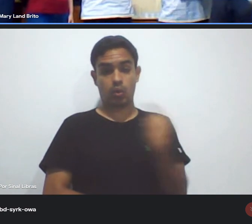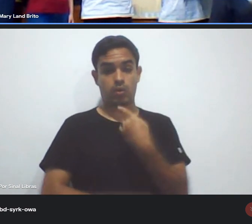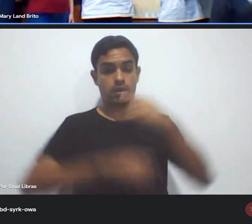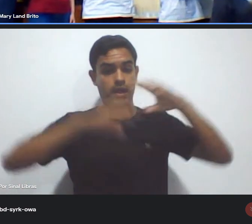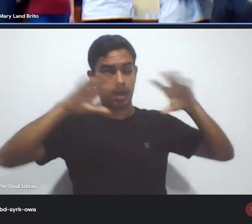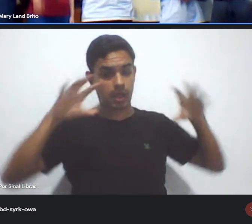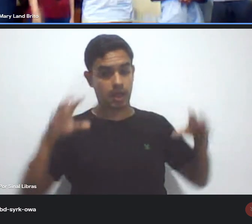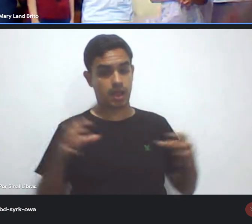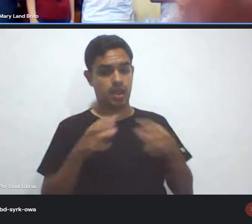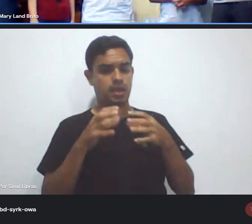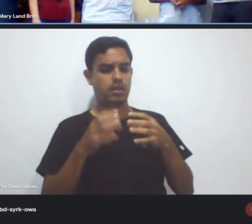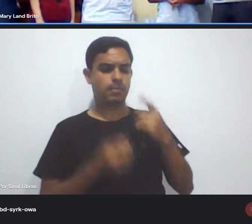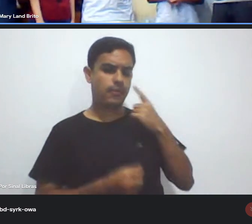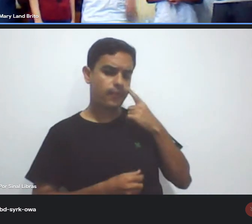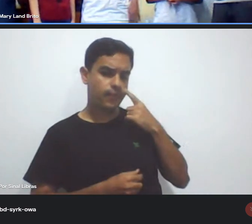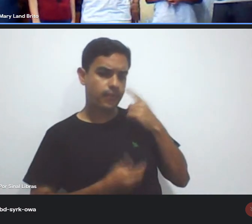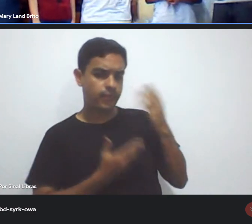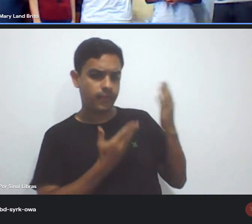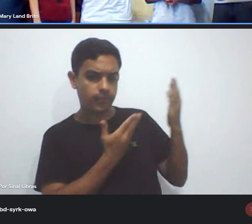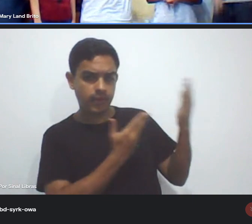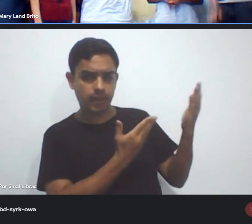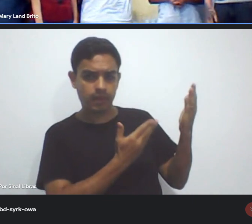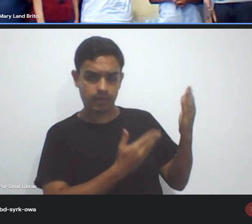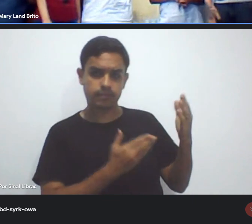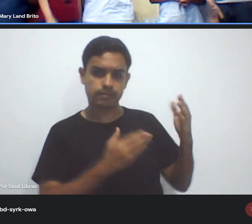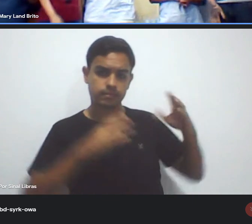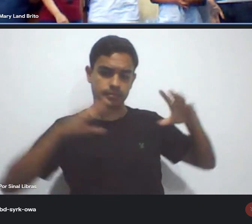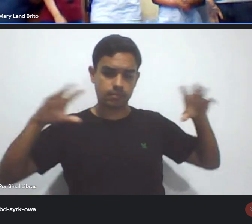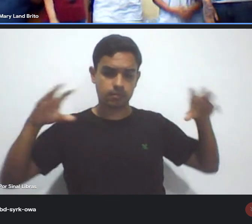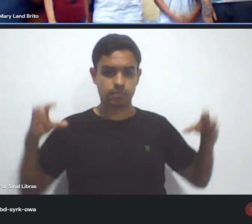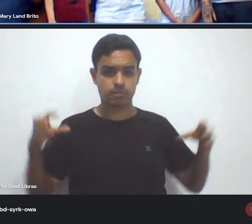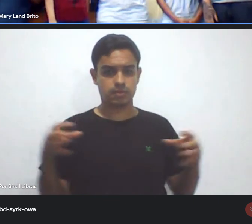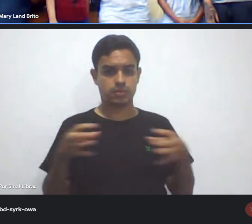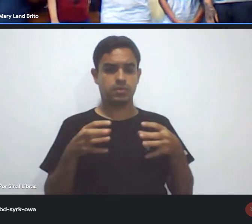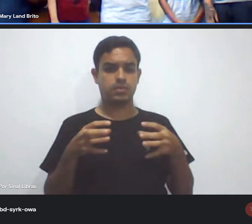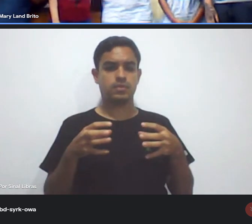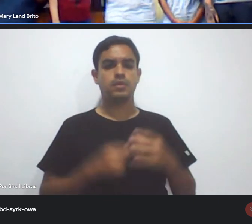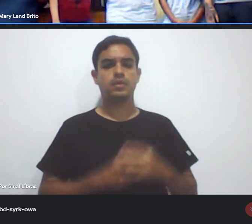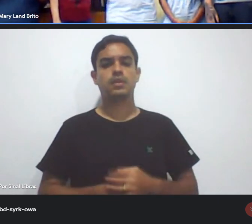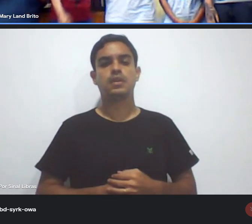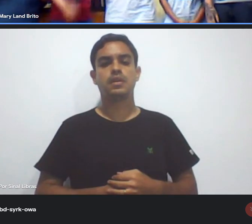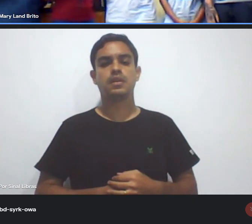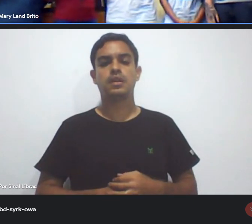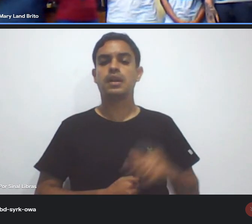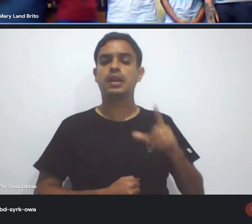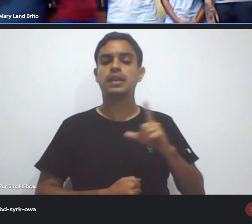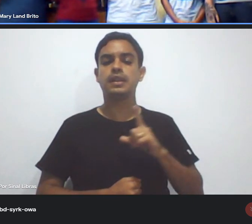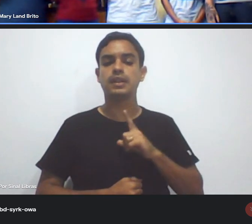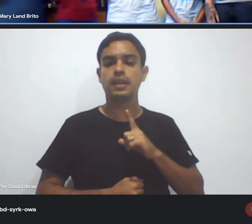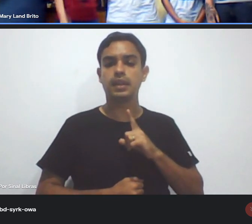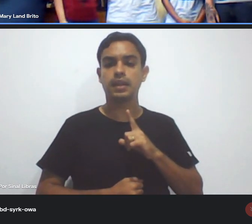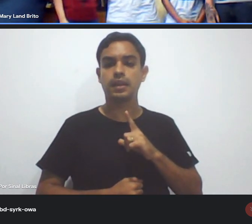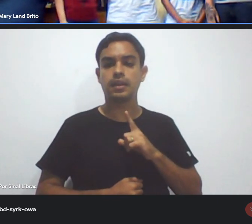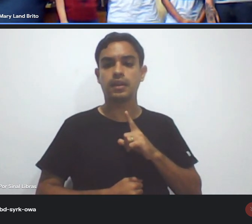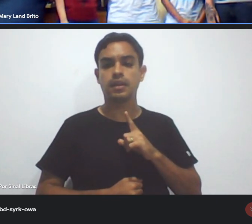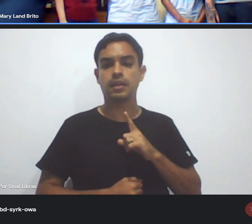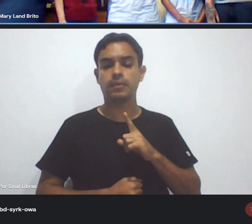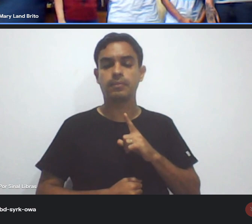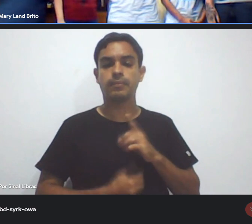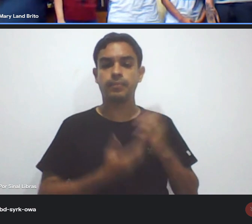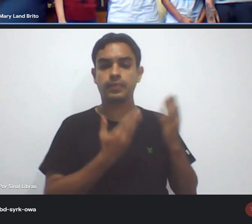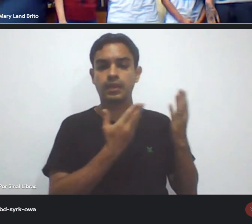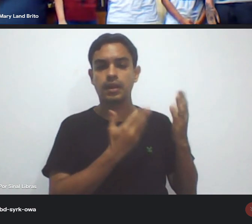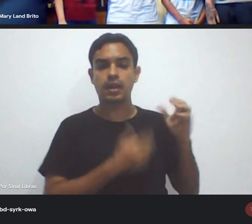para vocês, se todo mundo coube aí. Coube. A gente está vendo aqui na imagem, a Adler está em casa, abriu